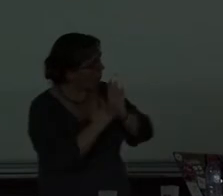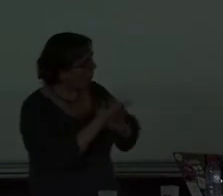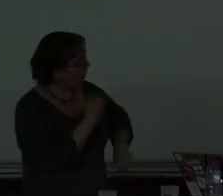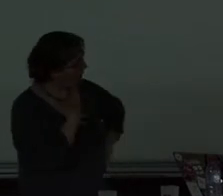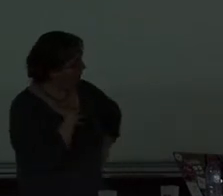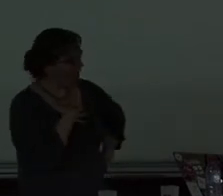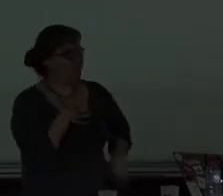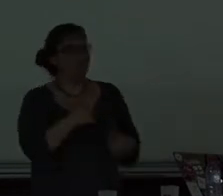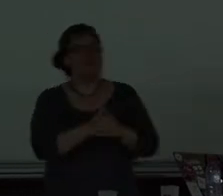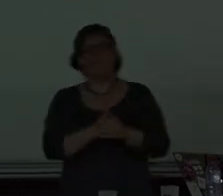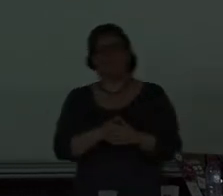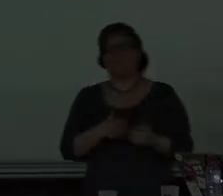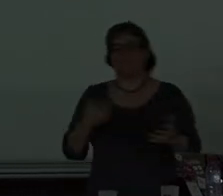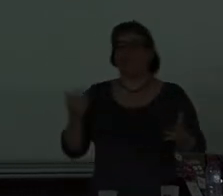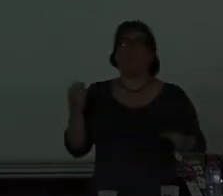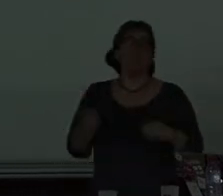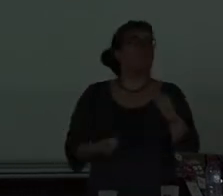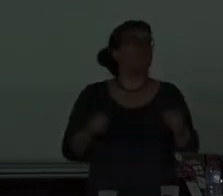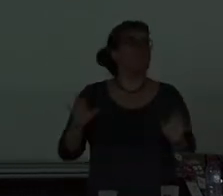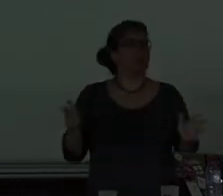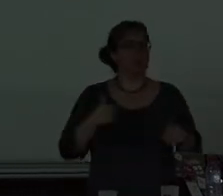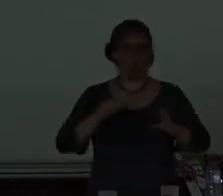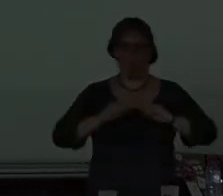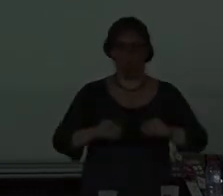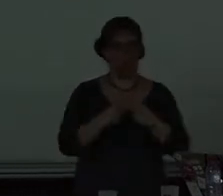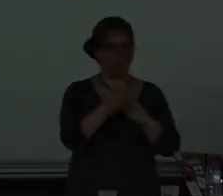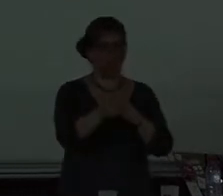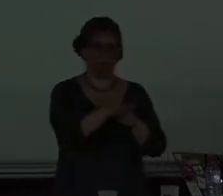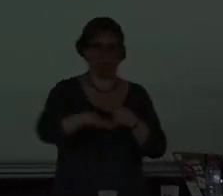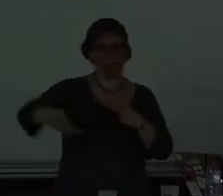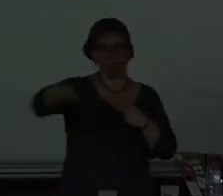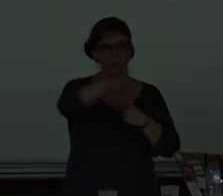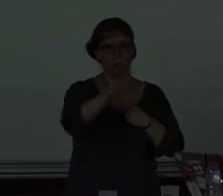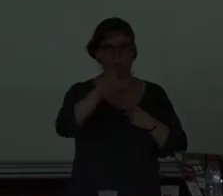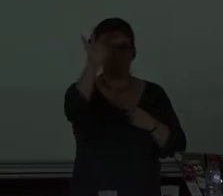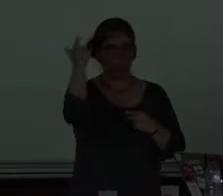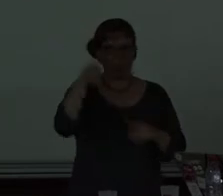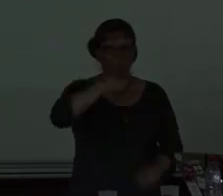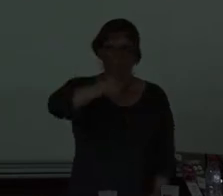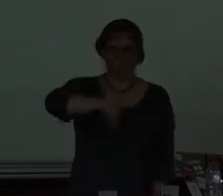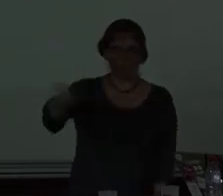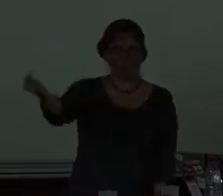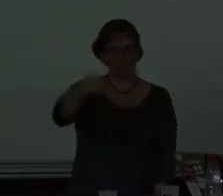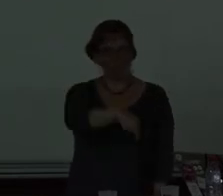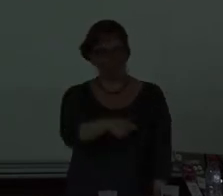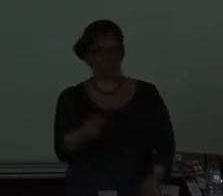Ou j'ai un peu peur de donner cours devant 30 élèves qui n'ont pas forcément choisi d'être là parce que peut-être qu'ils me trouveront inintéressant, peut-être que